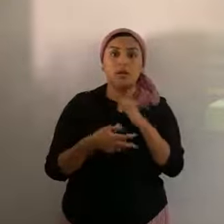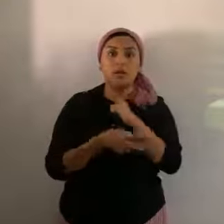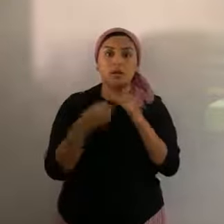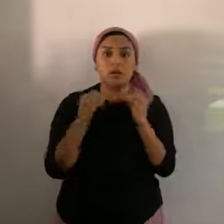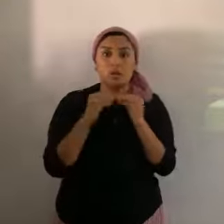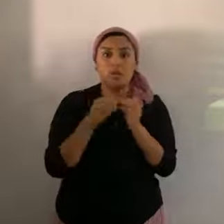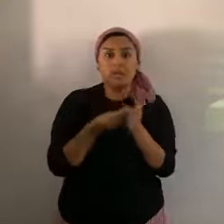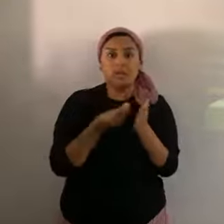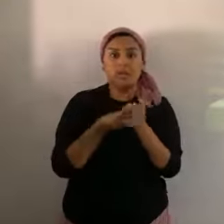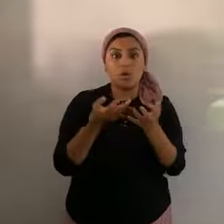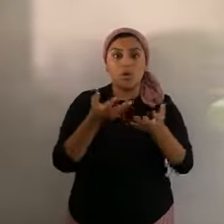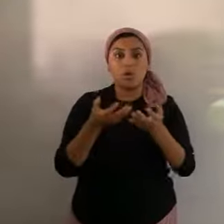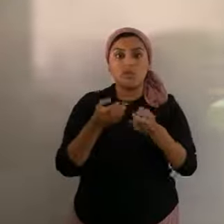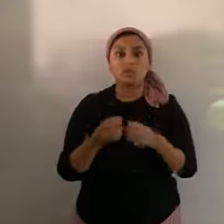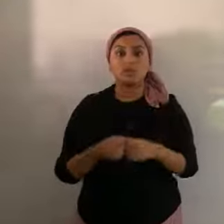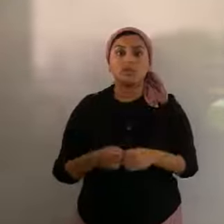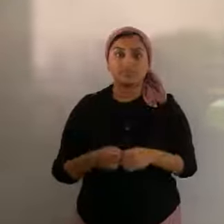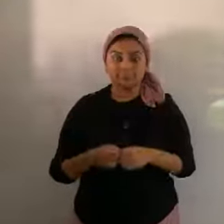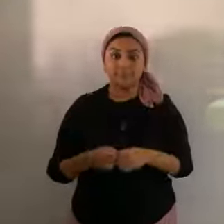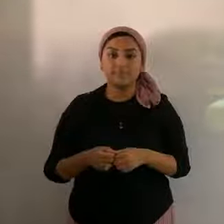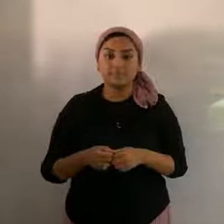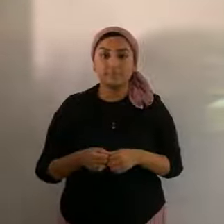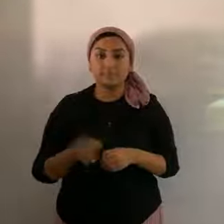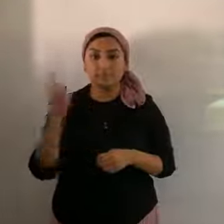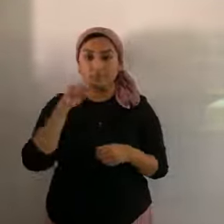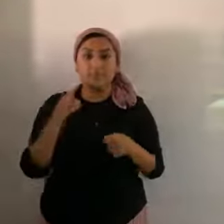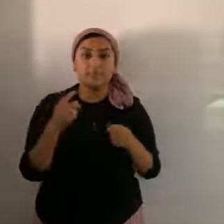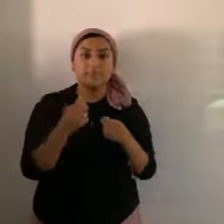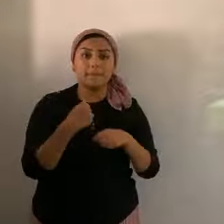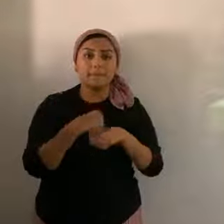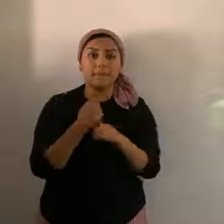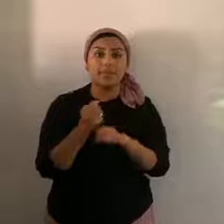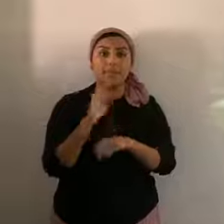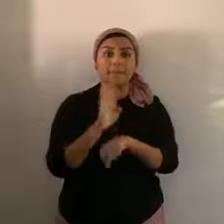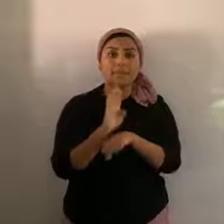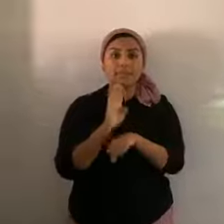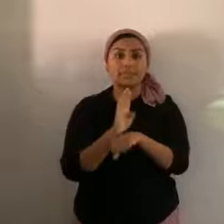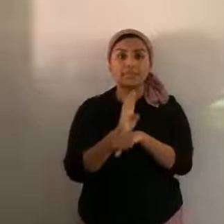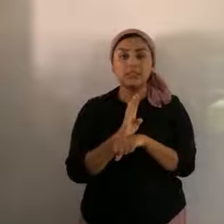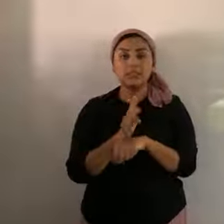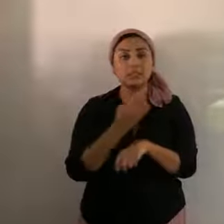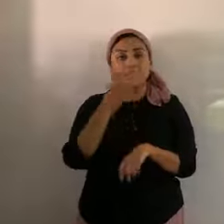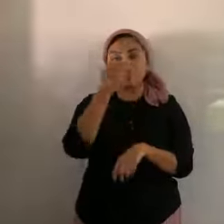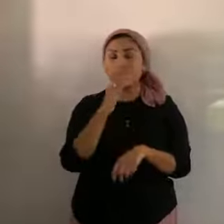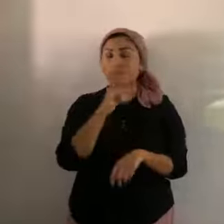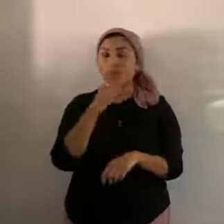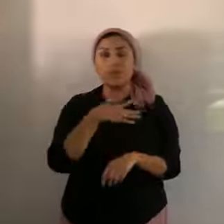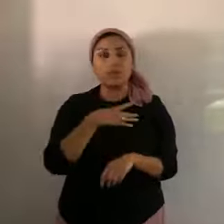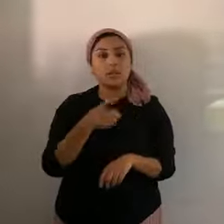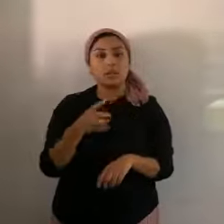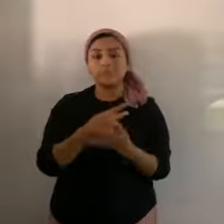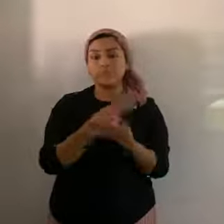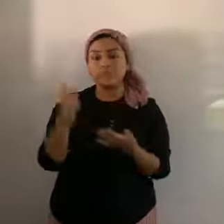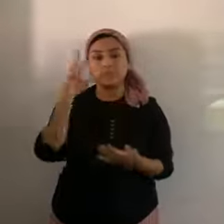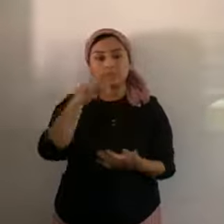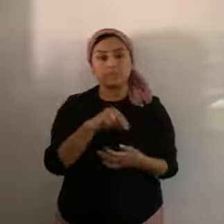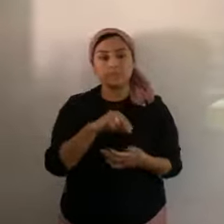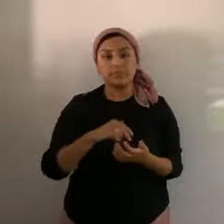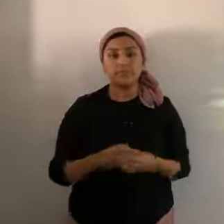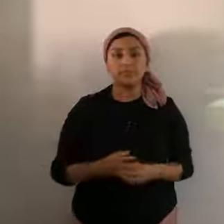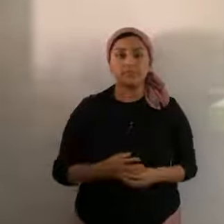donde estaban, en el patio del templo, sino para hacer negocio, cosa que reprueba el Eterno.